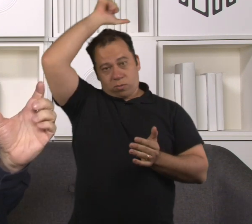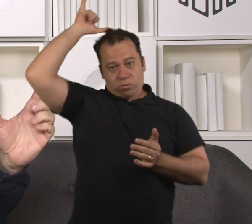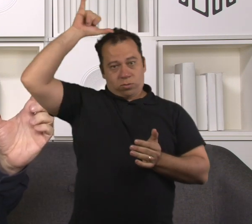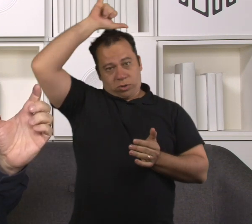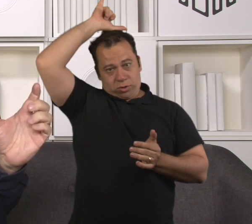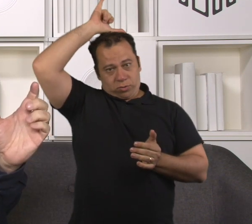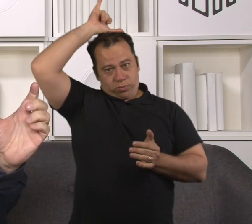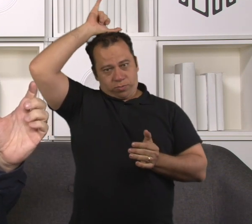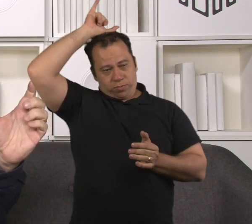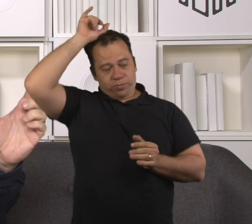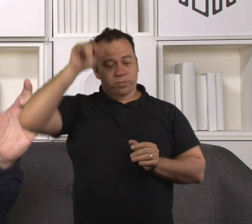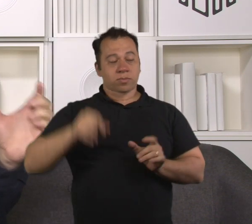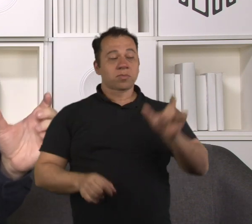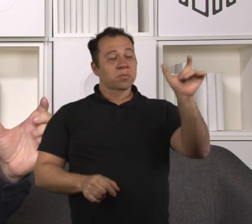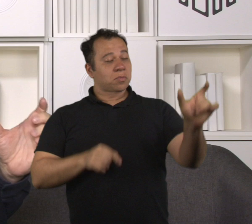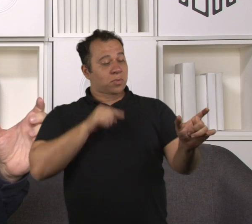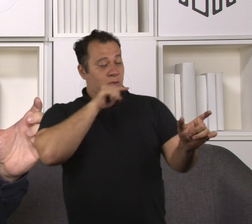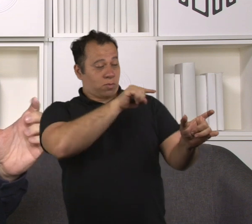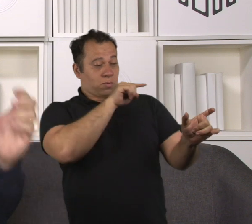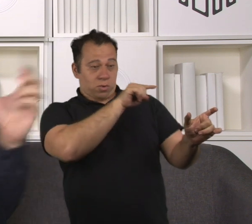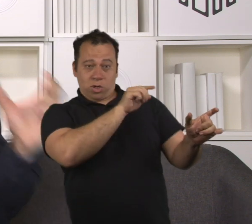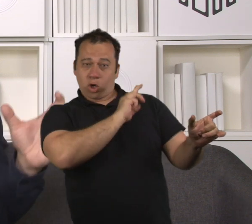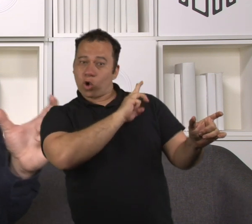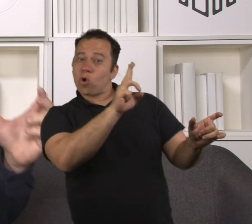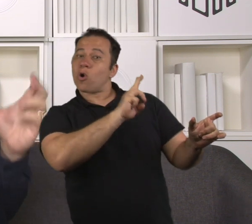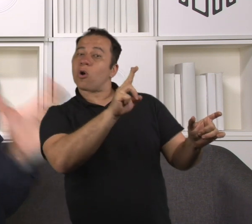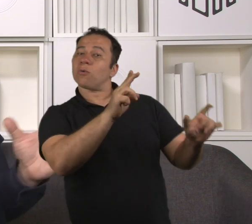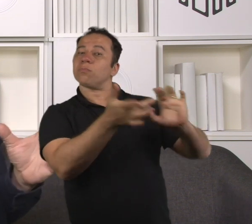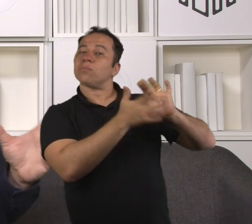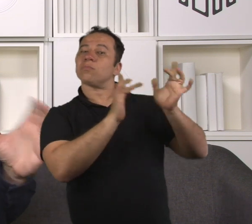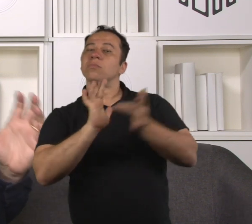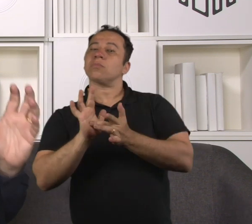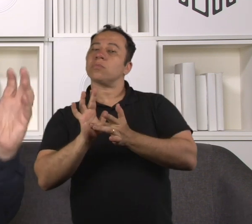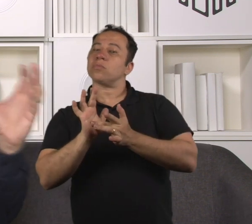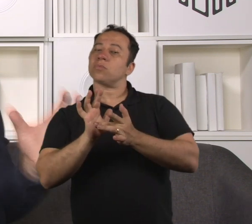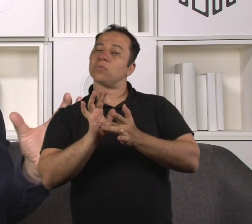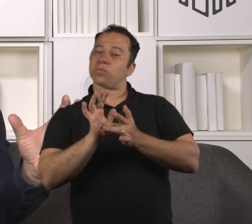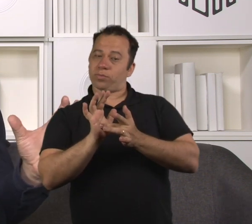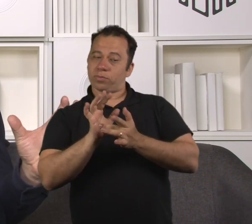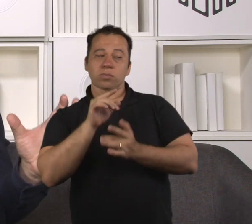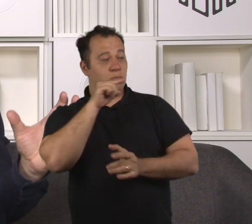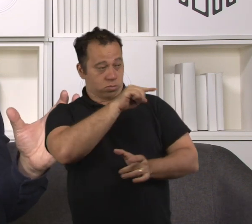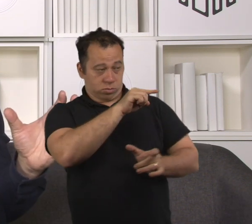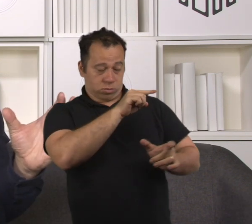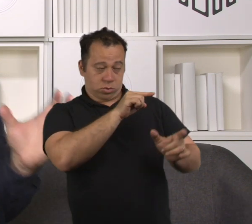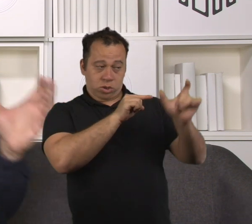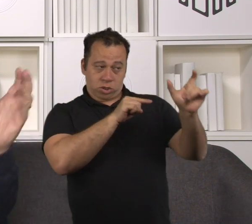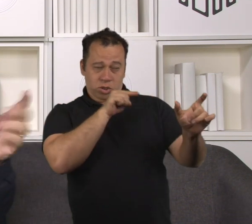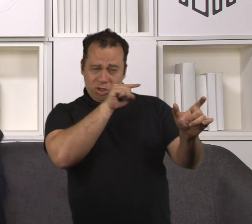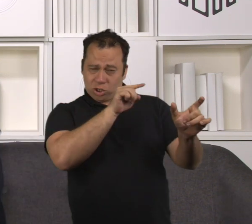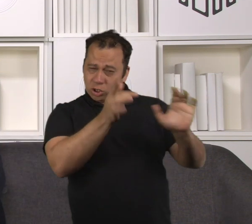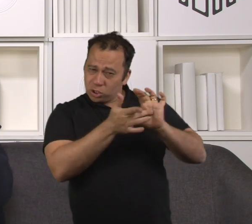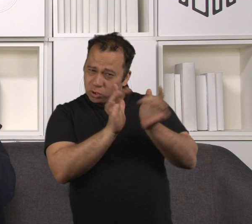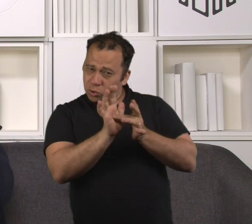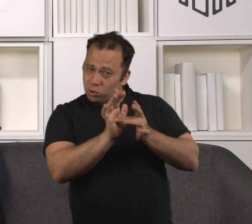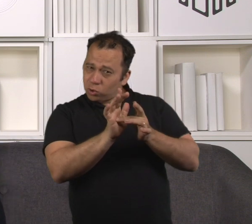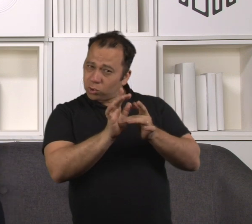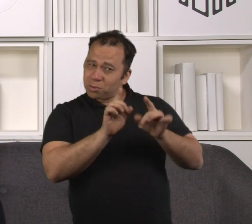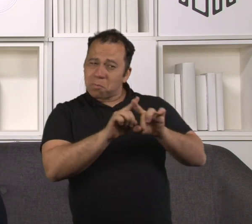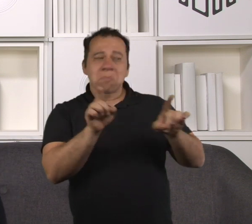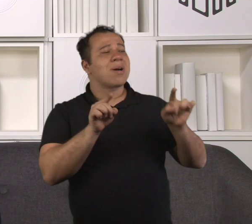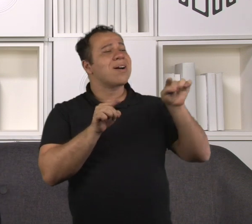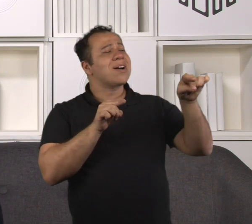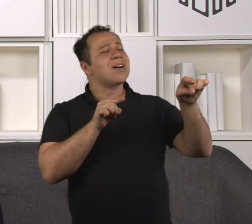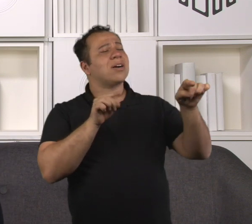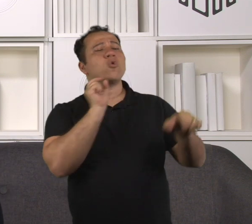Jesus é nome. Yeshua, Josué, Jesus, isso é nome. Jesus, vírgula,